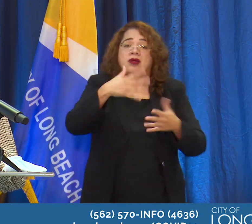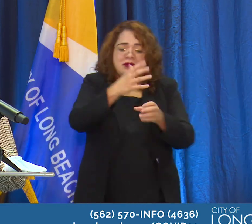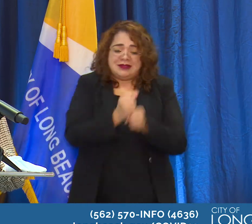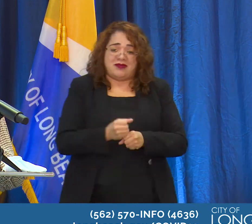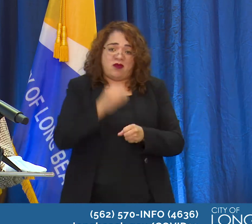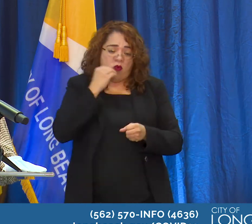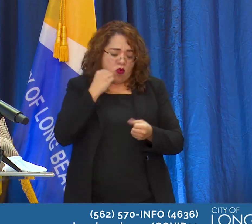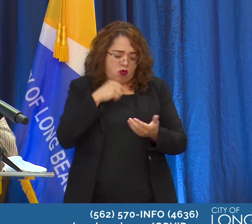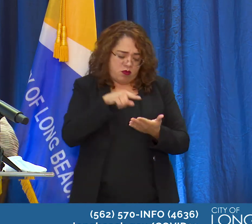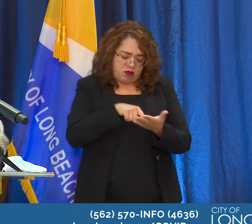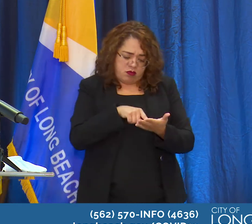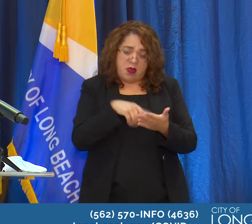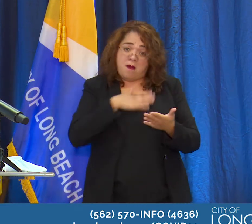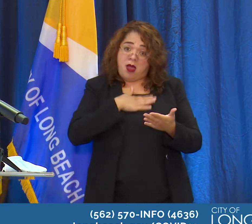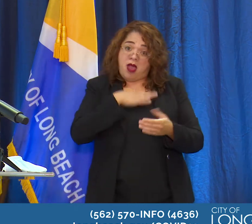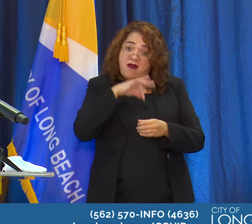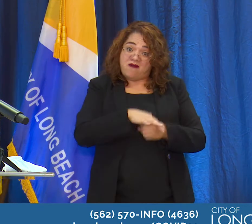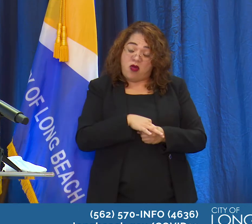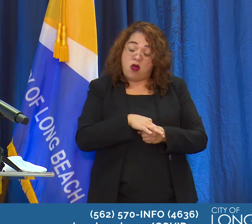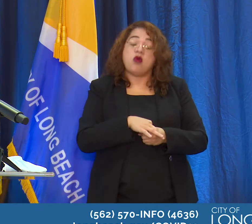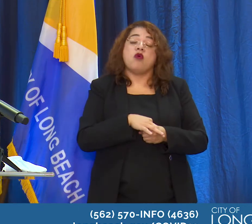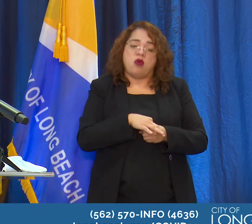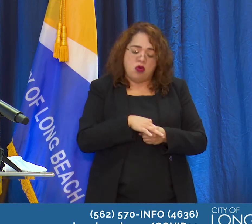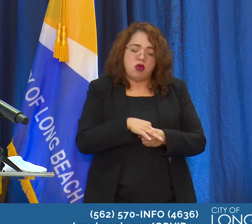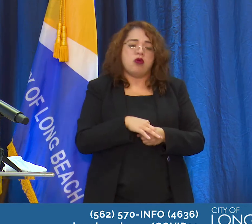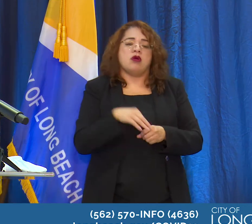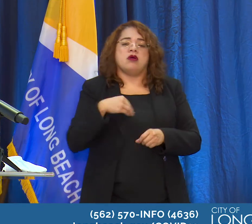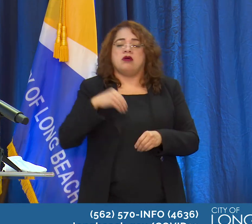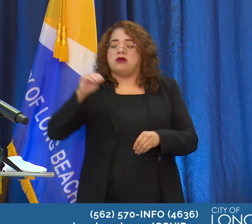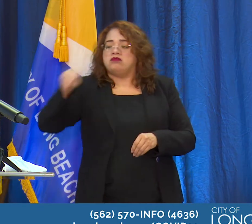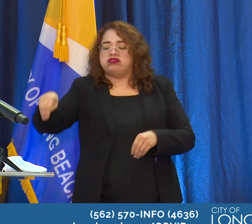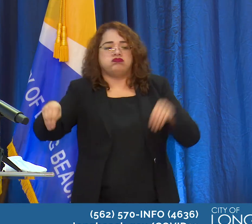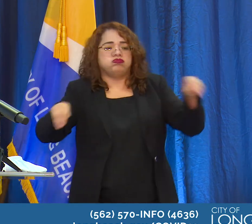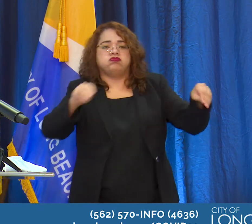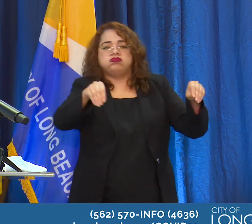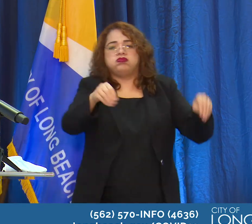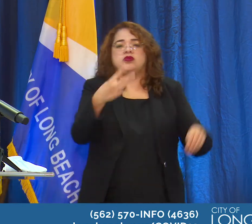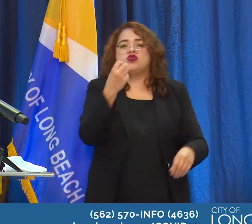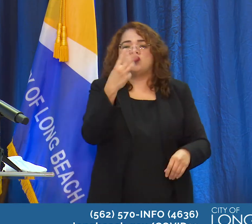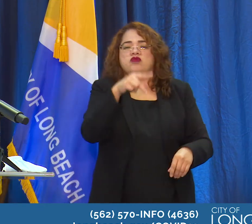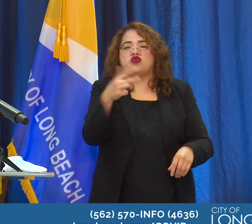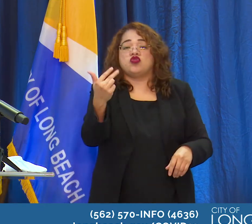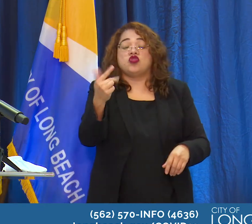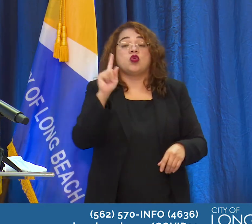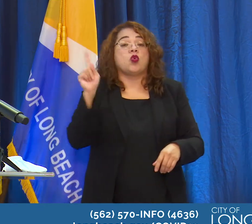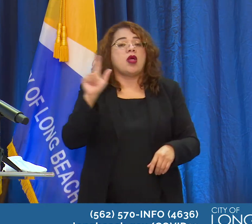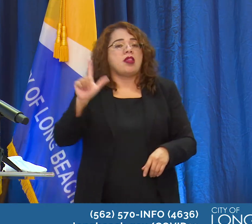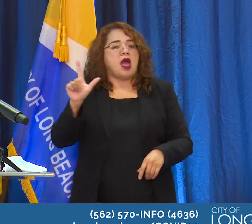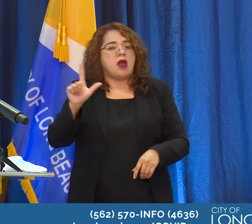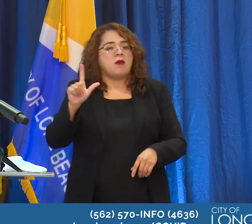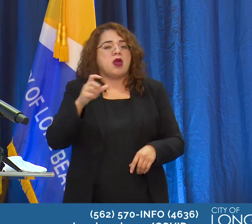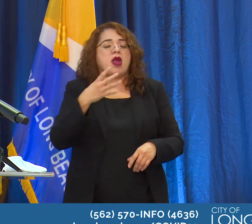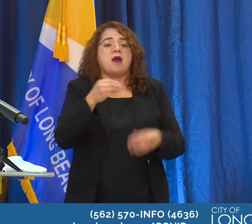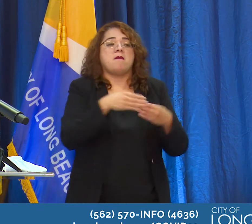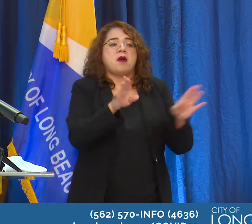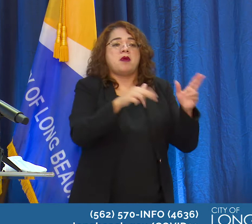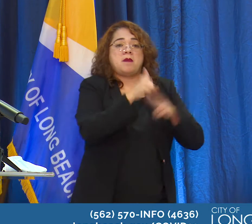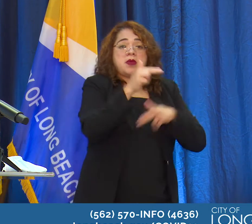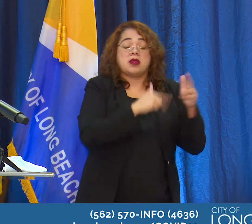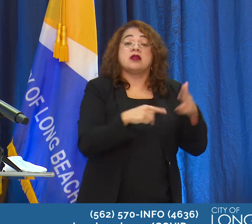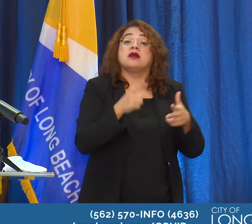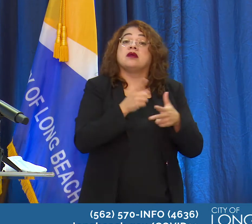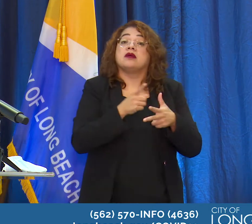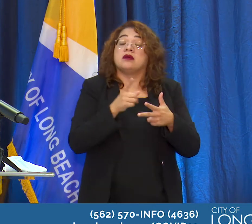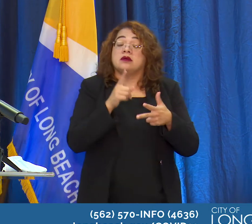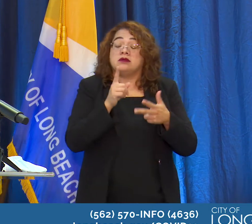voto o pueden también mandarlo por correo. Eso sería en librerías y edificios públicos. Pero también